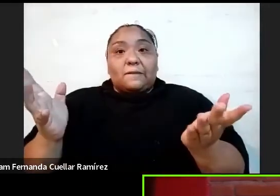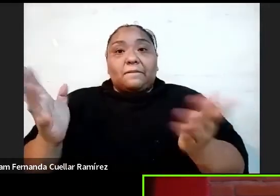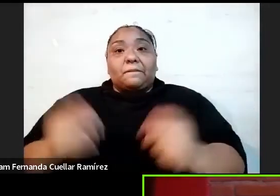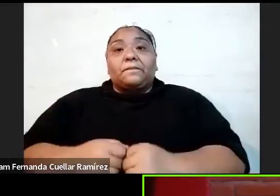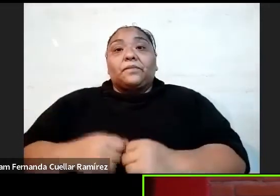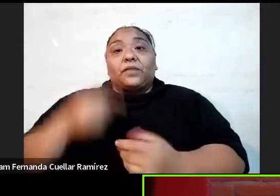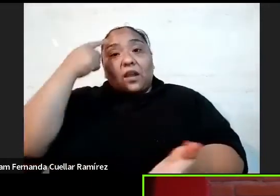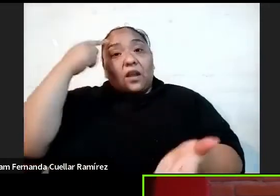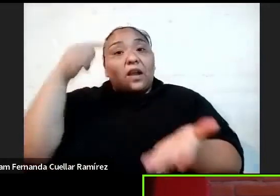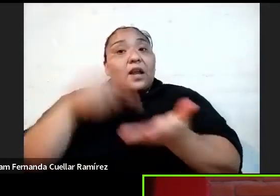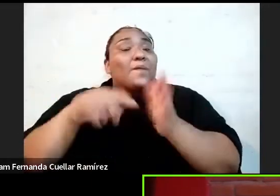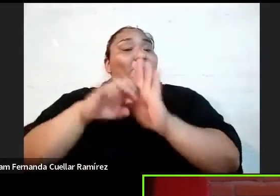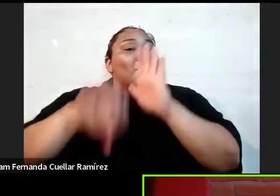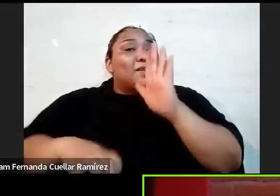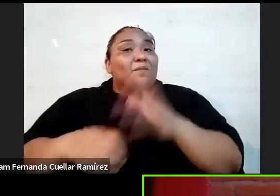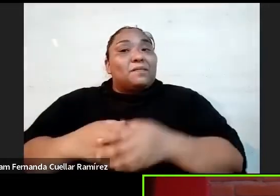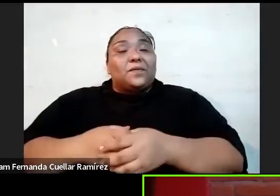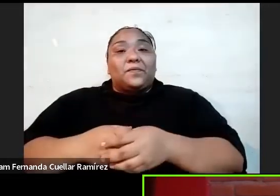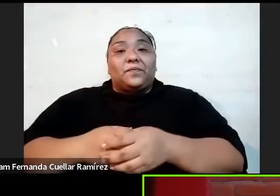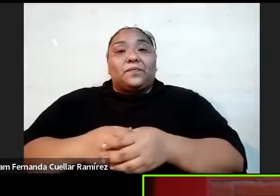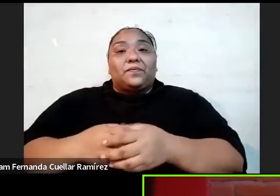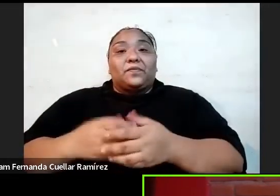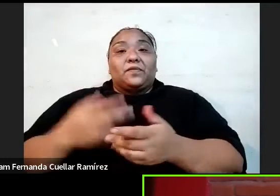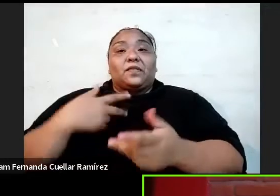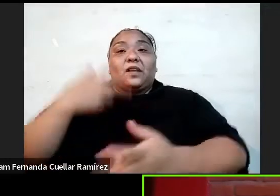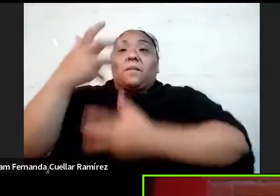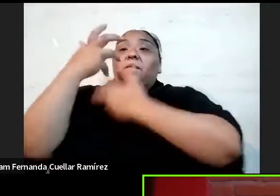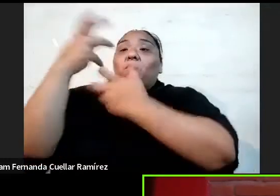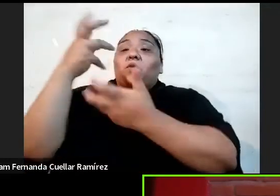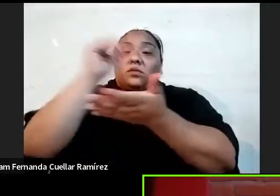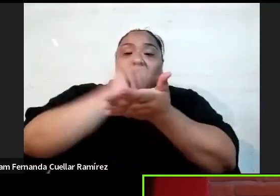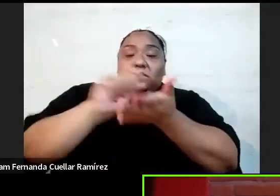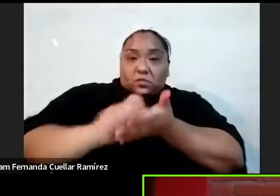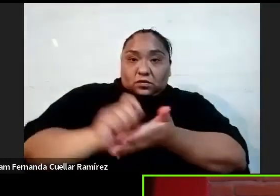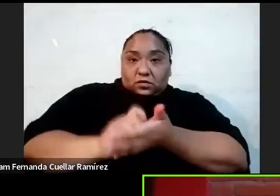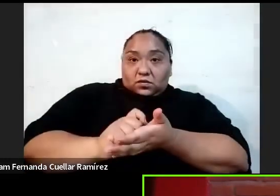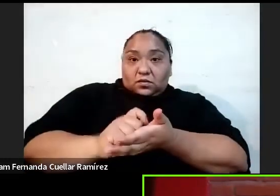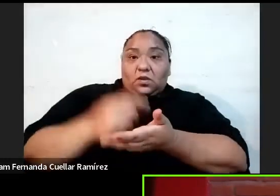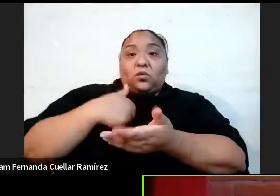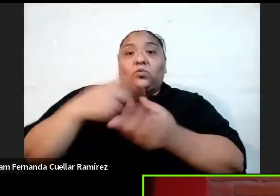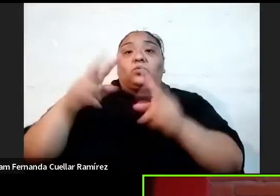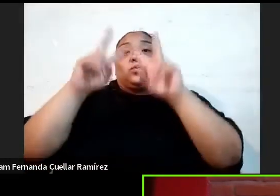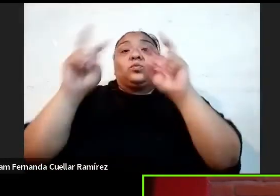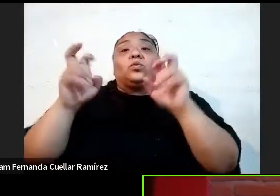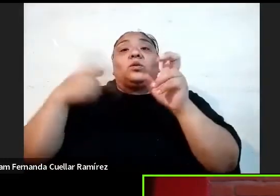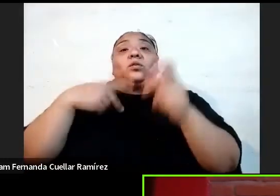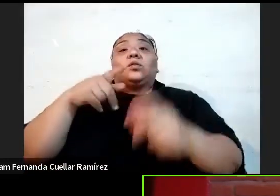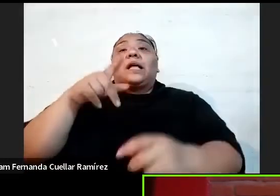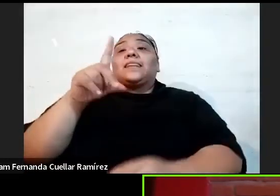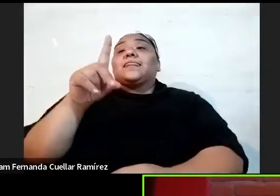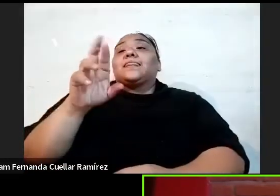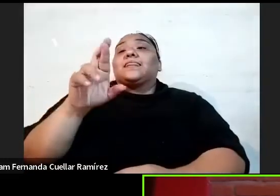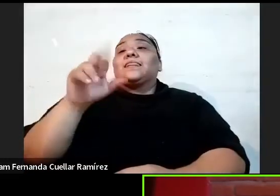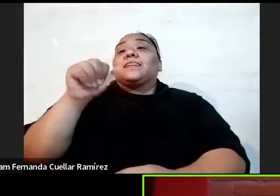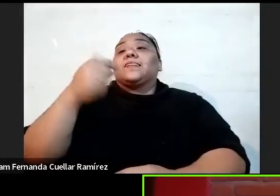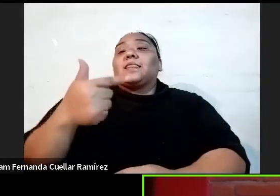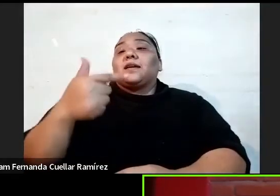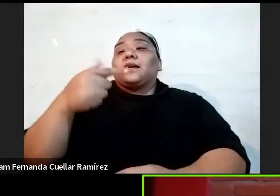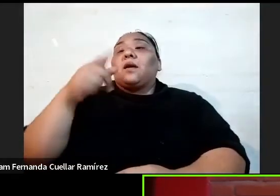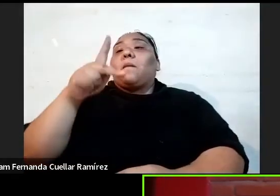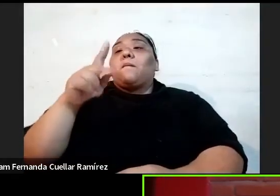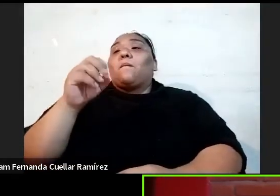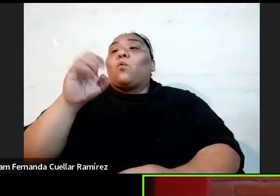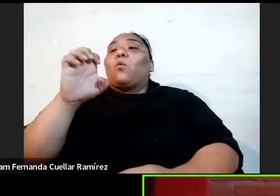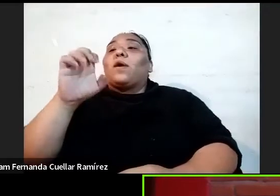Creo, por ejemplo, en cuanto a mi poesía, por ejemplo, he estado trabajando un texto que se llama Drag Poetics, que ese es con el que